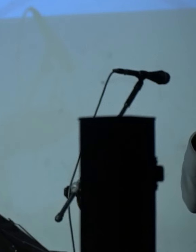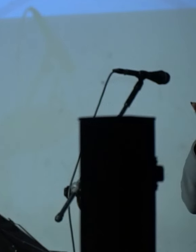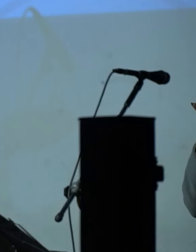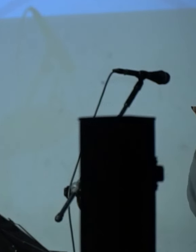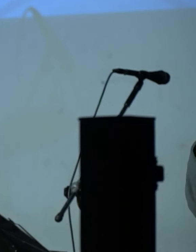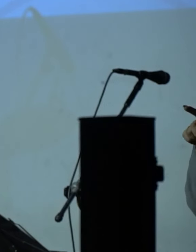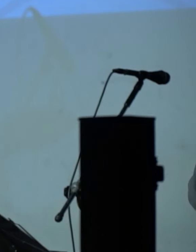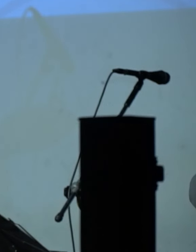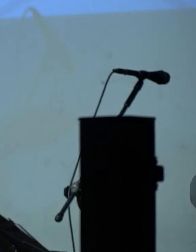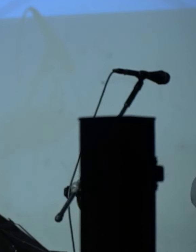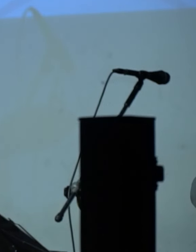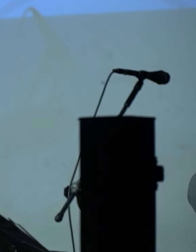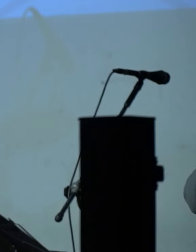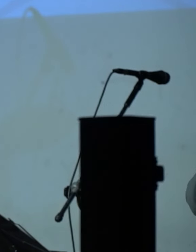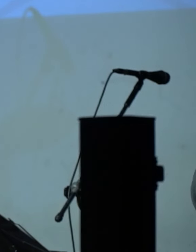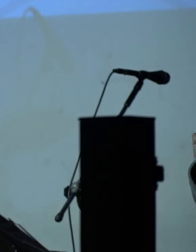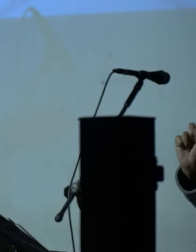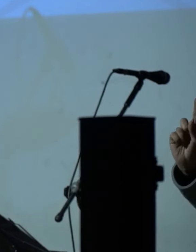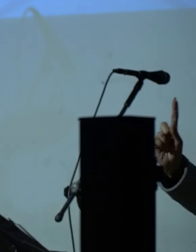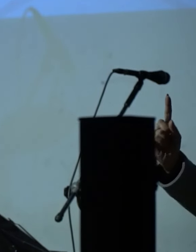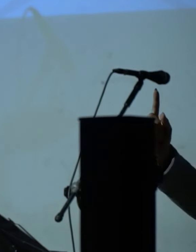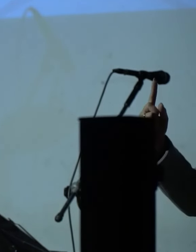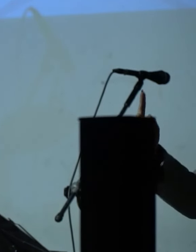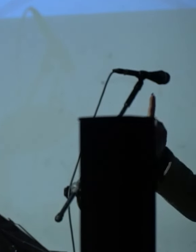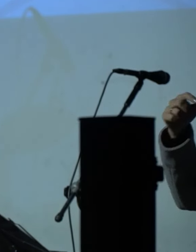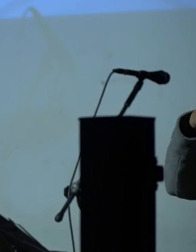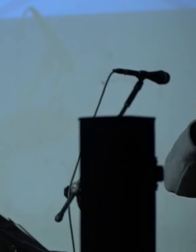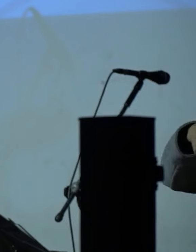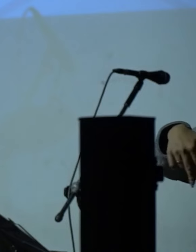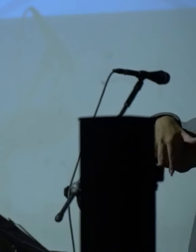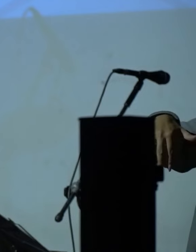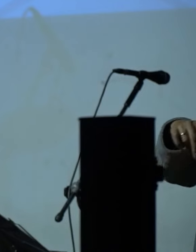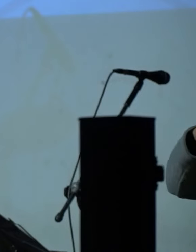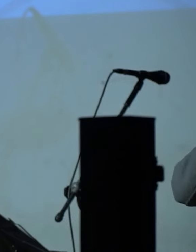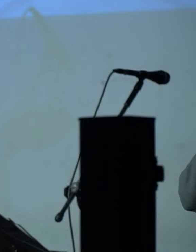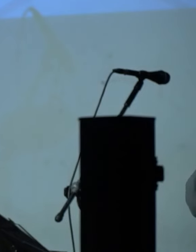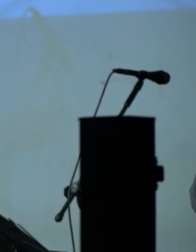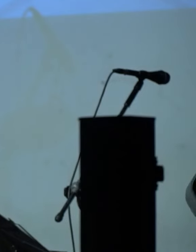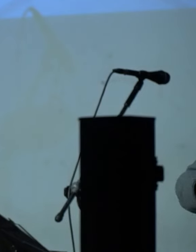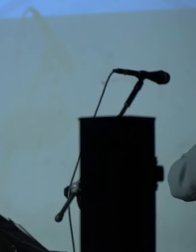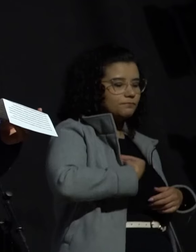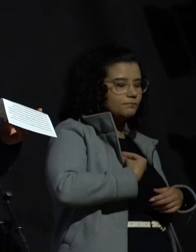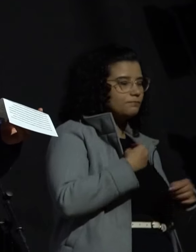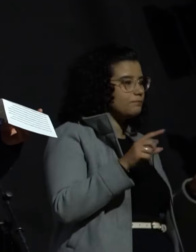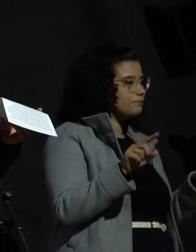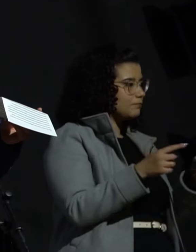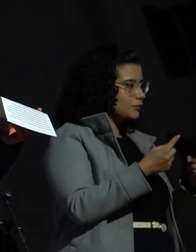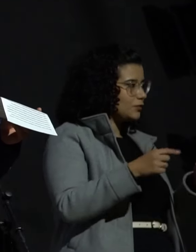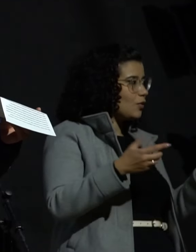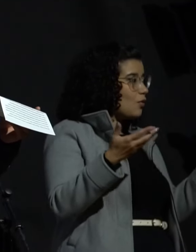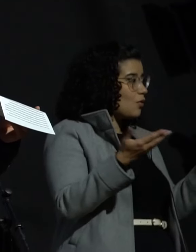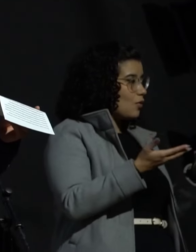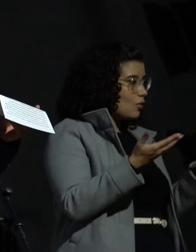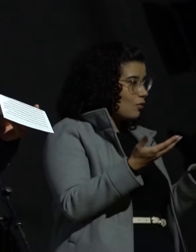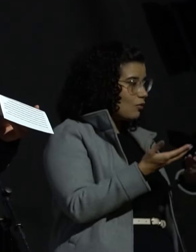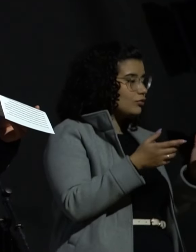canto, e André Trindade Imamura, no taiko. O concerto de